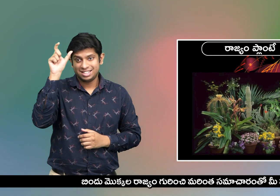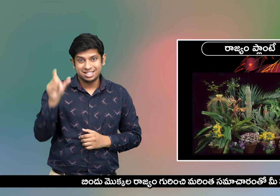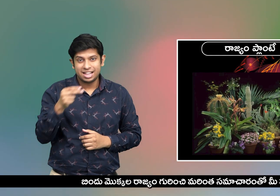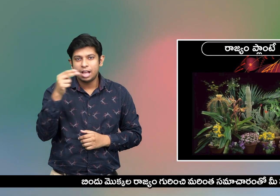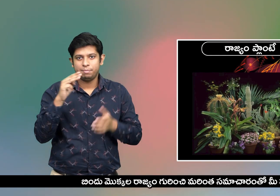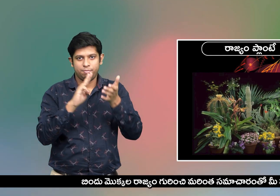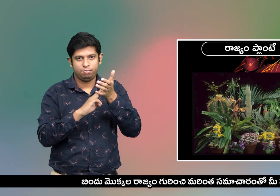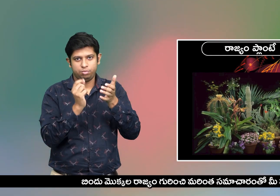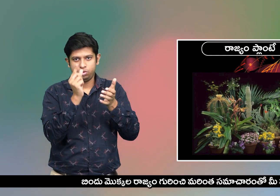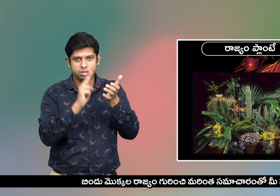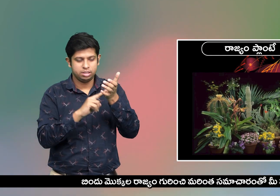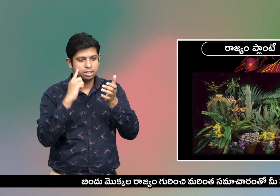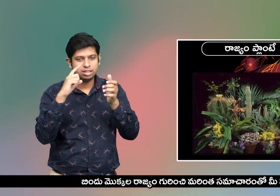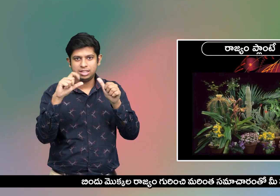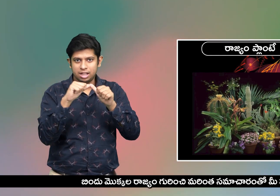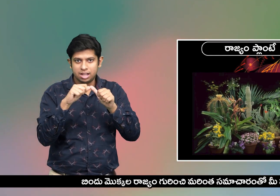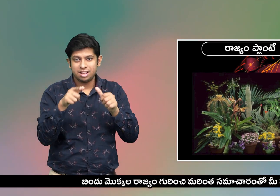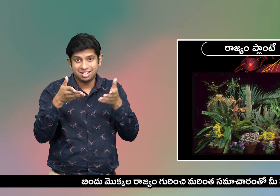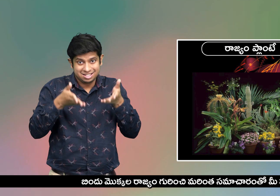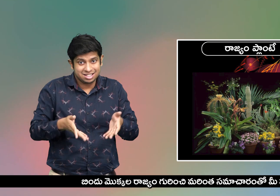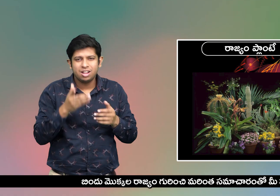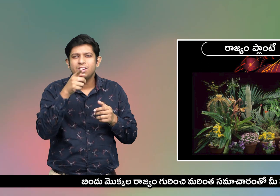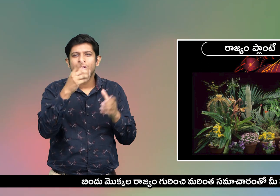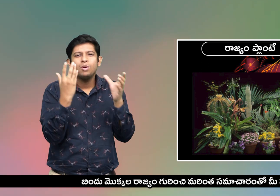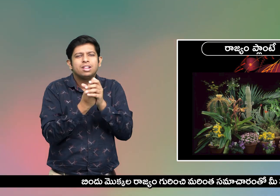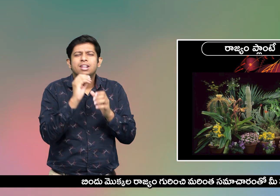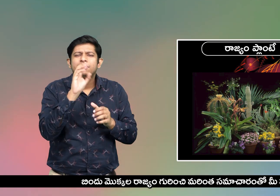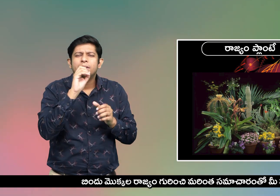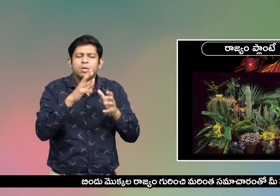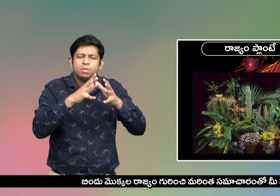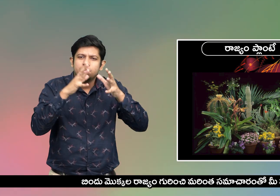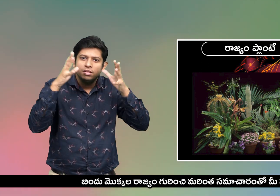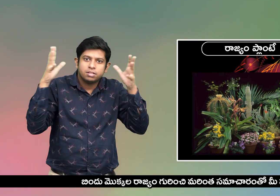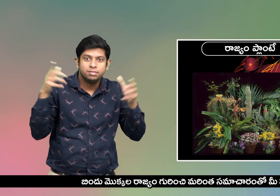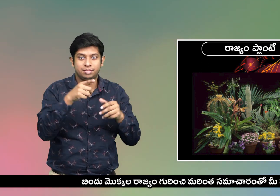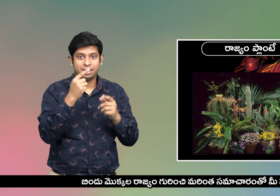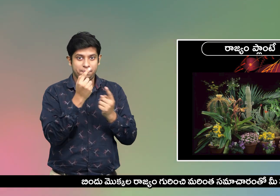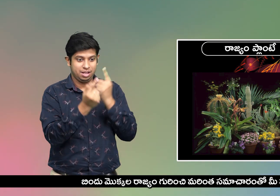బిందు వృక్షరాజ్యం గురించి మరింత సమాచారంతో మీ ముందు.